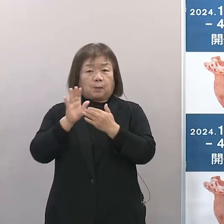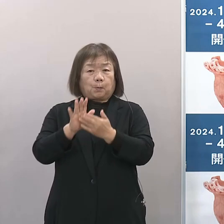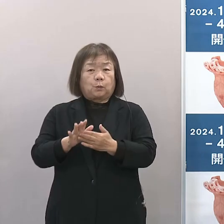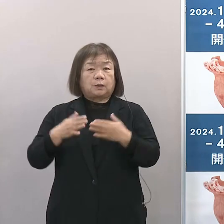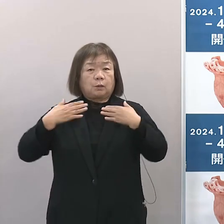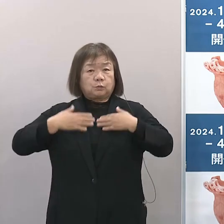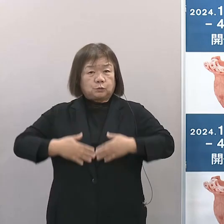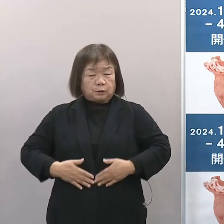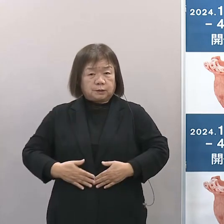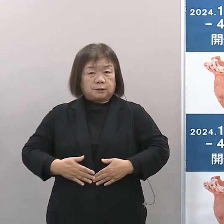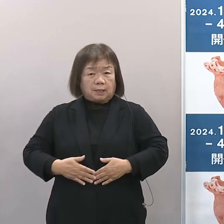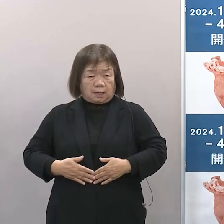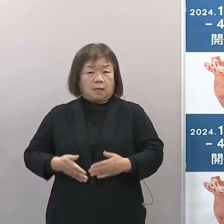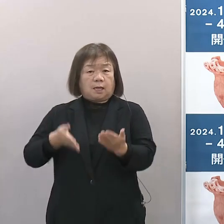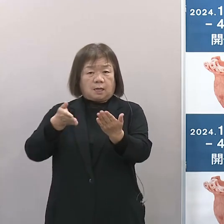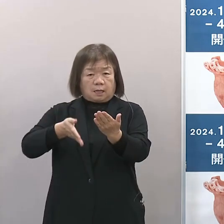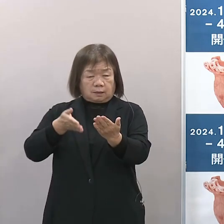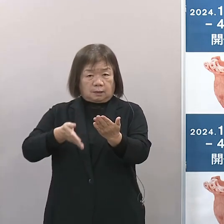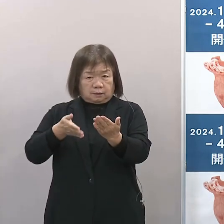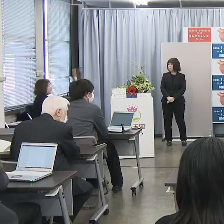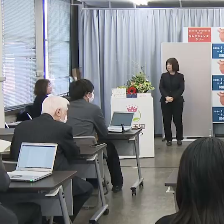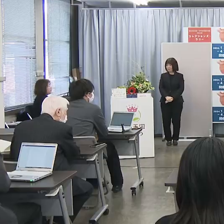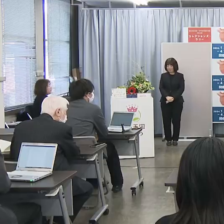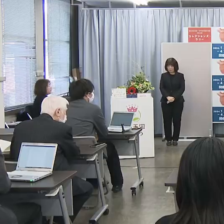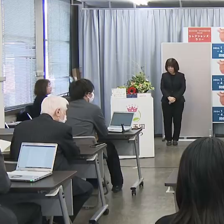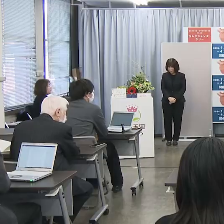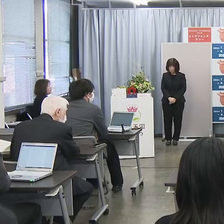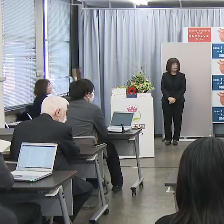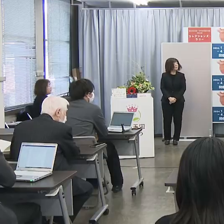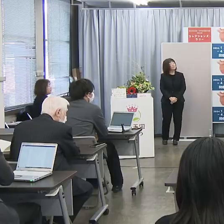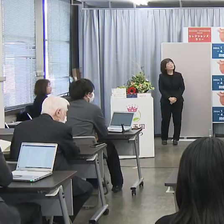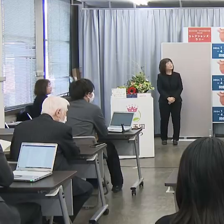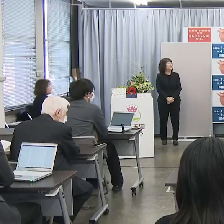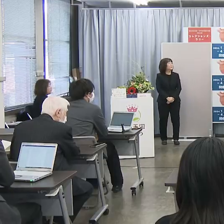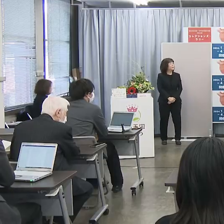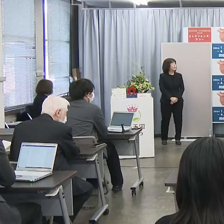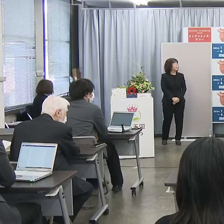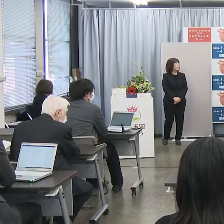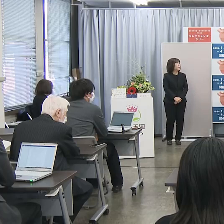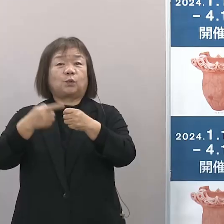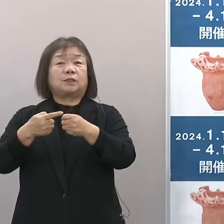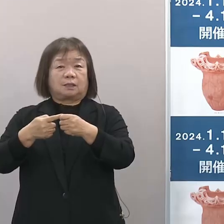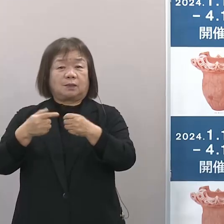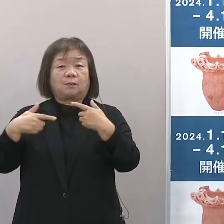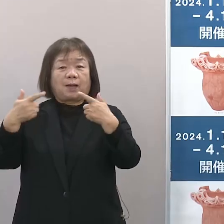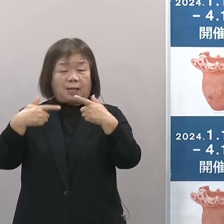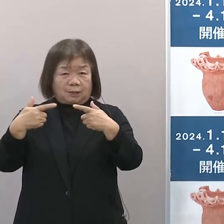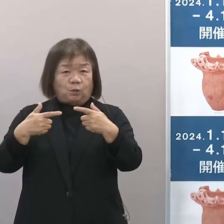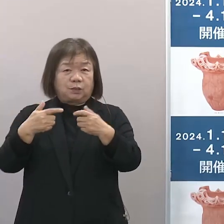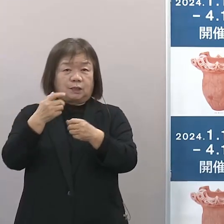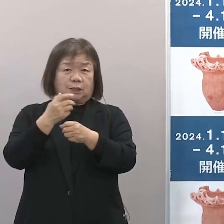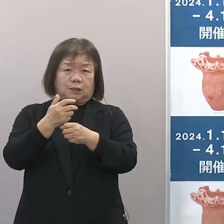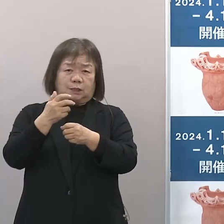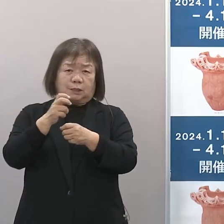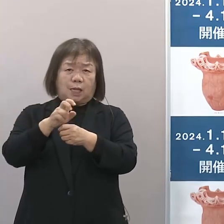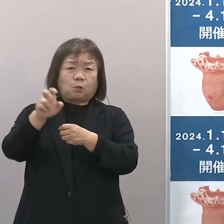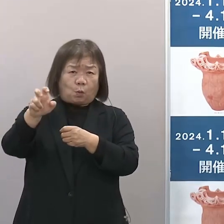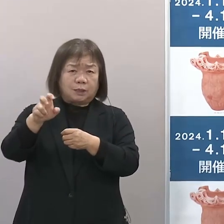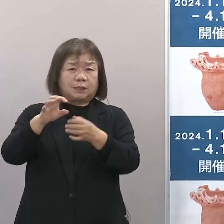丸となって対応する考えを示しました。そして年頭会見では恒例の書き初めを披露し